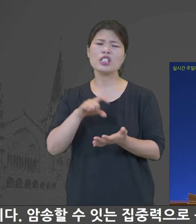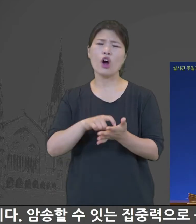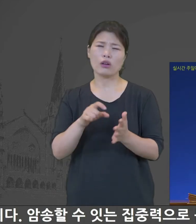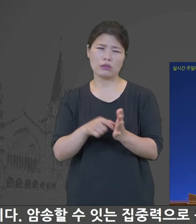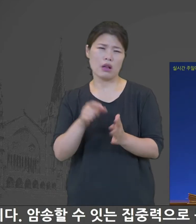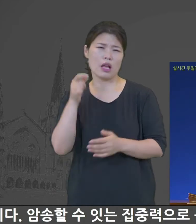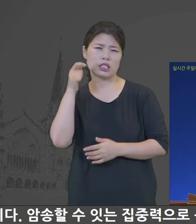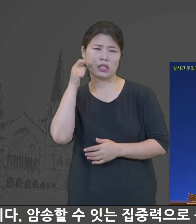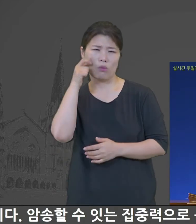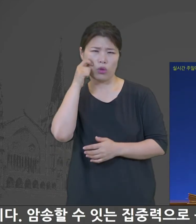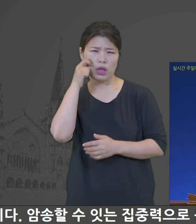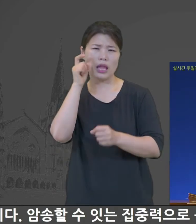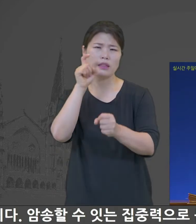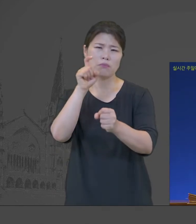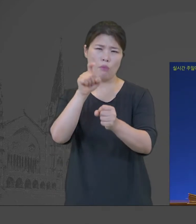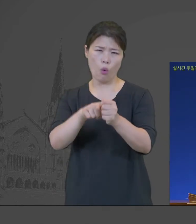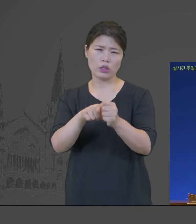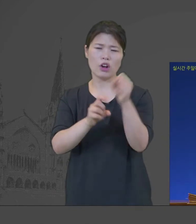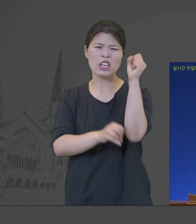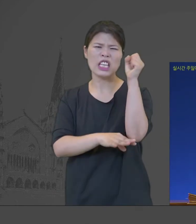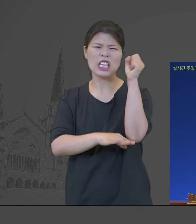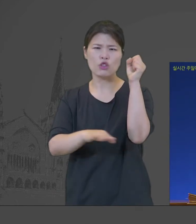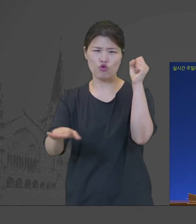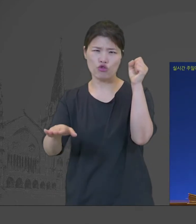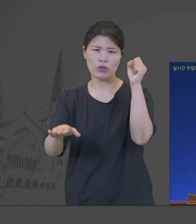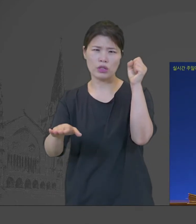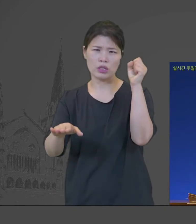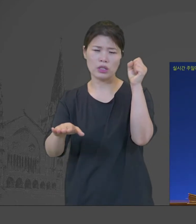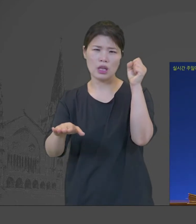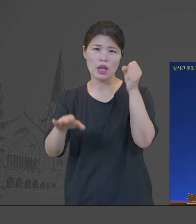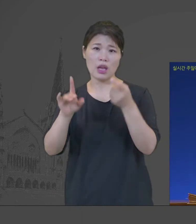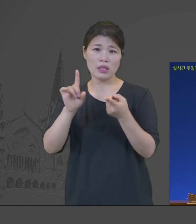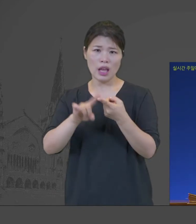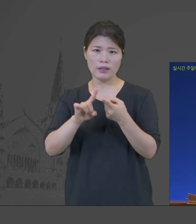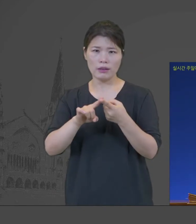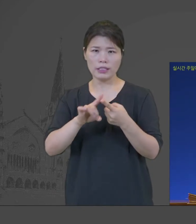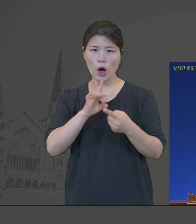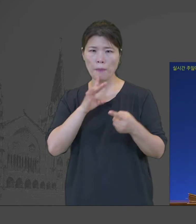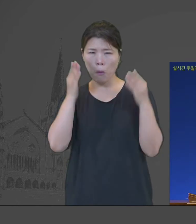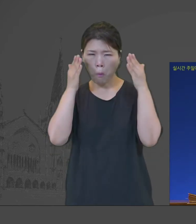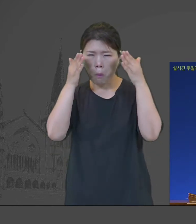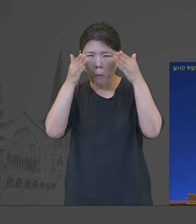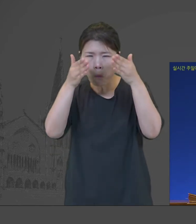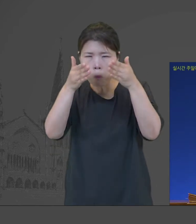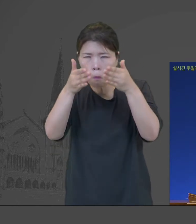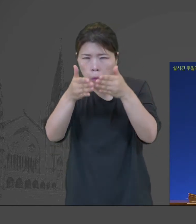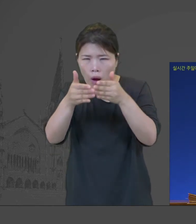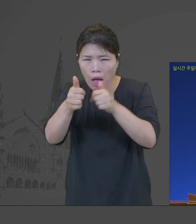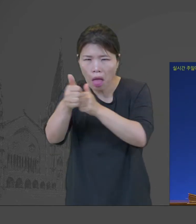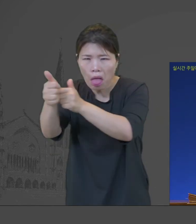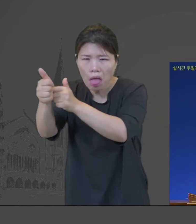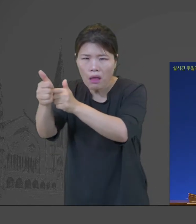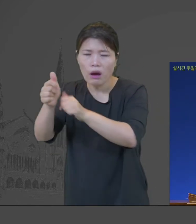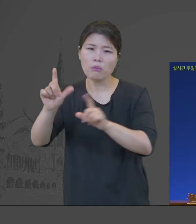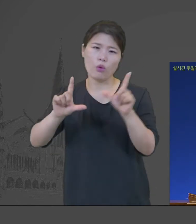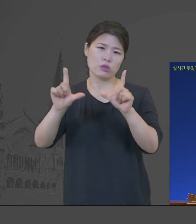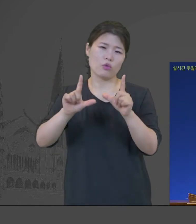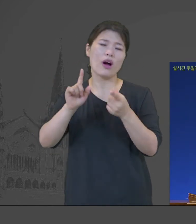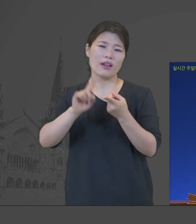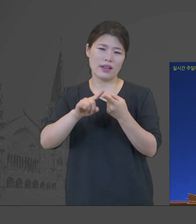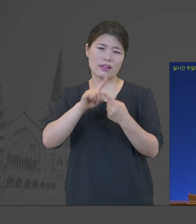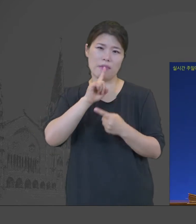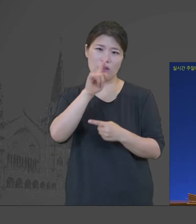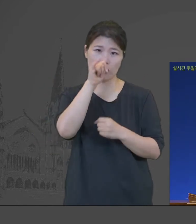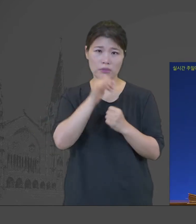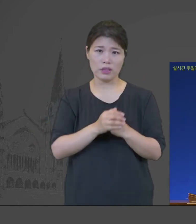부적절한 목적과 기준을 세우고 그것을 맹종하며 추종하는 그런 삶의 모습인데 기필코